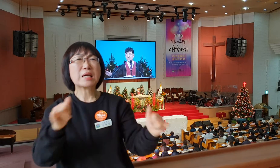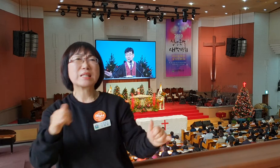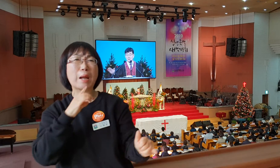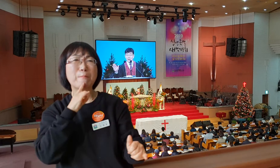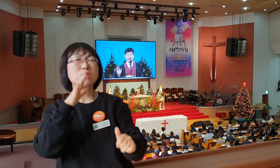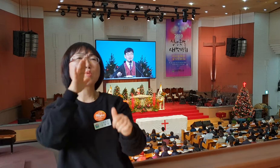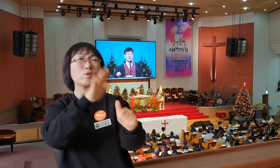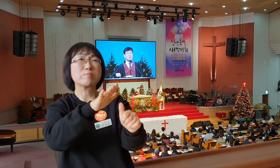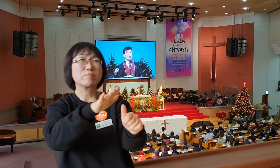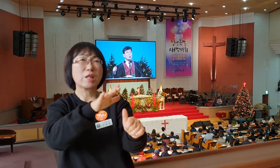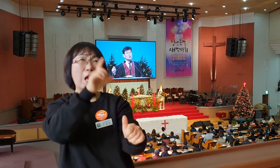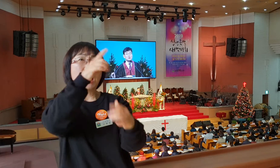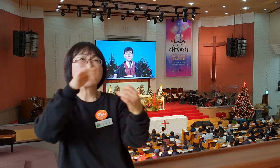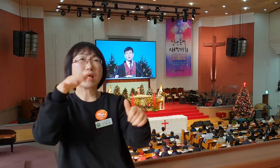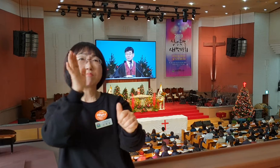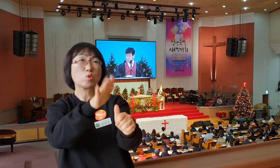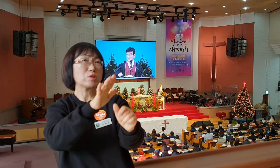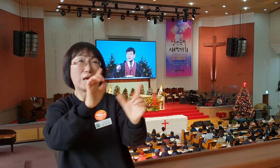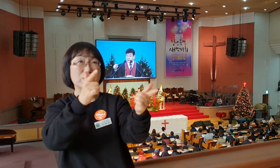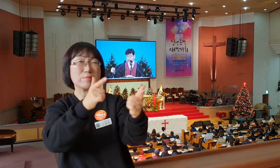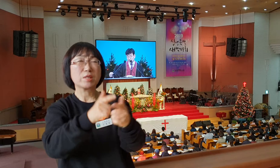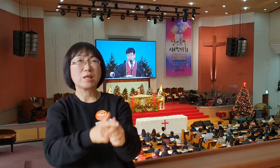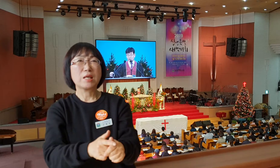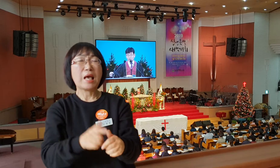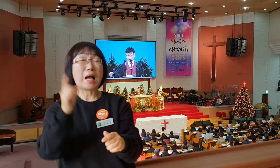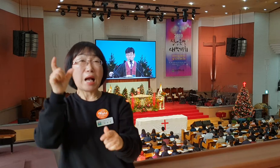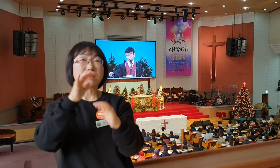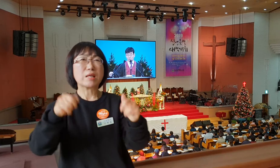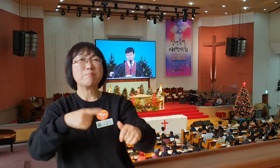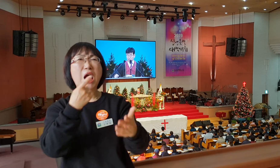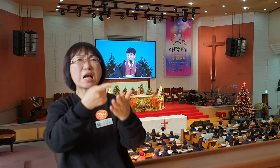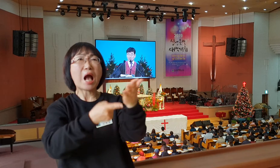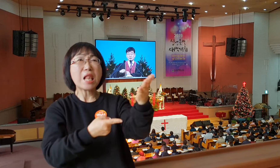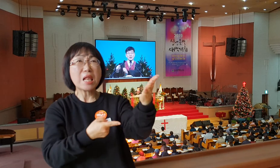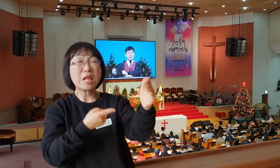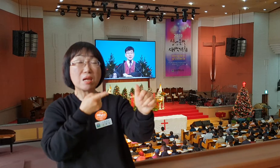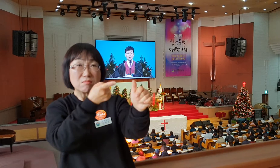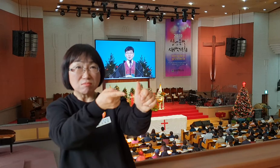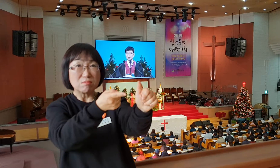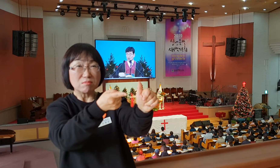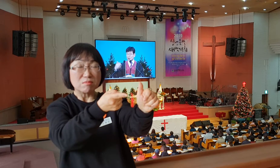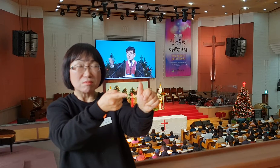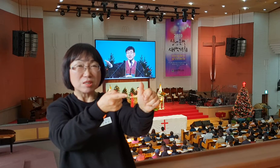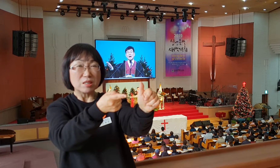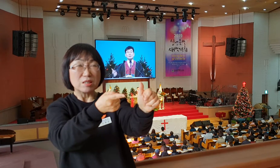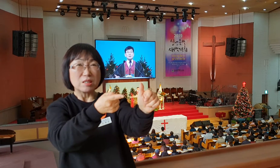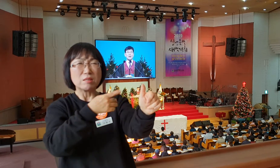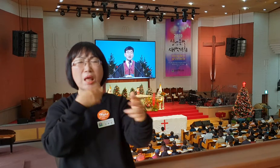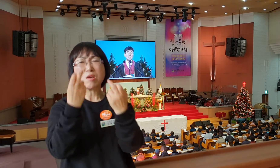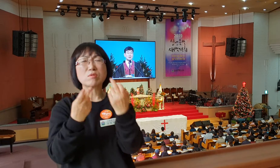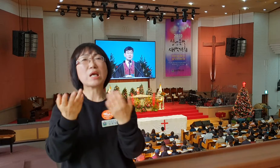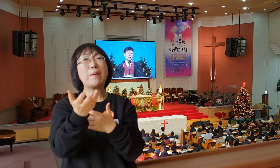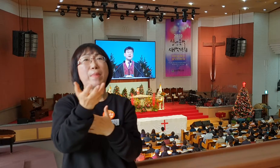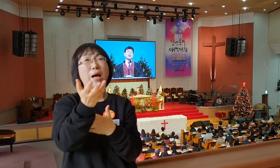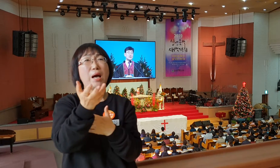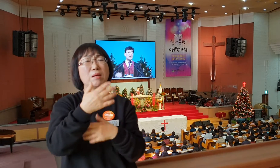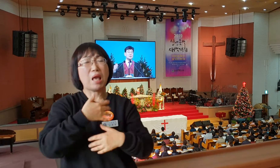손 얹습니다 강한 사람은 뭐를 얹어 메시 갖다 대는 거예요 그죠 메시를 갖다 대요 내 형제가 아픕니다